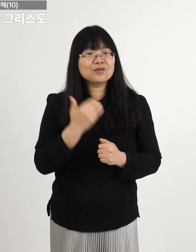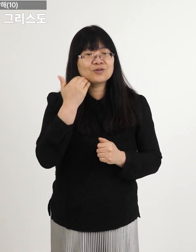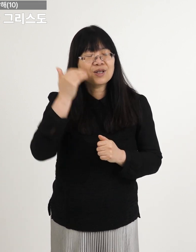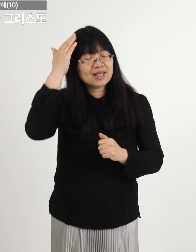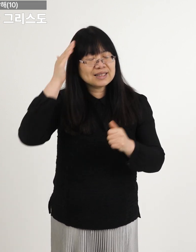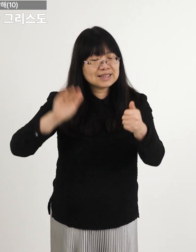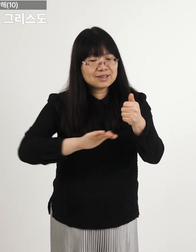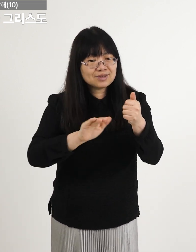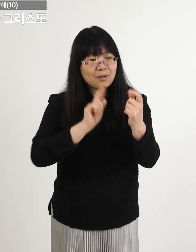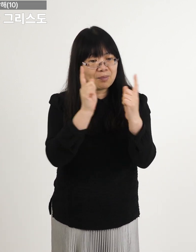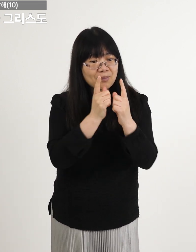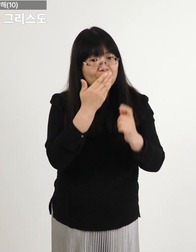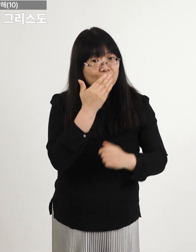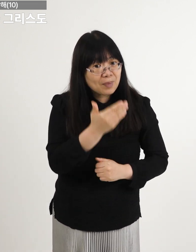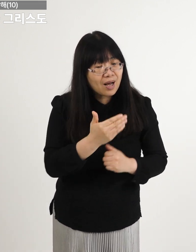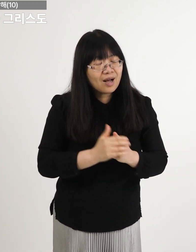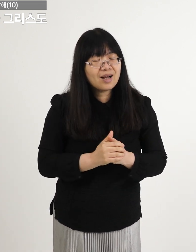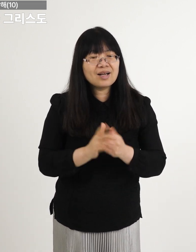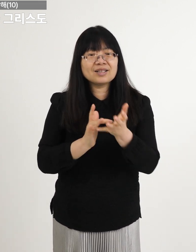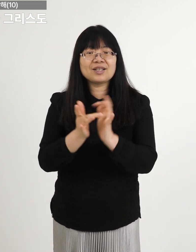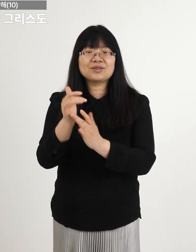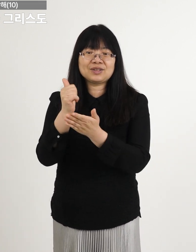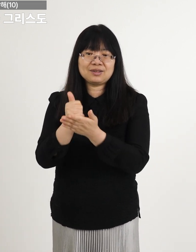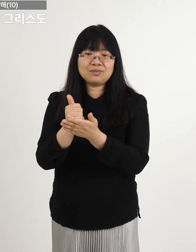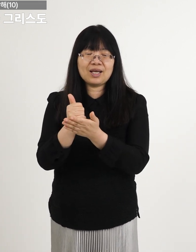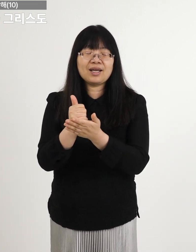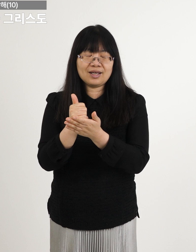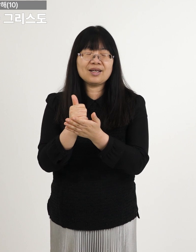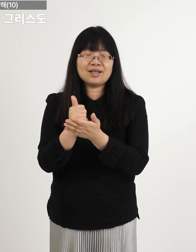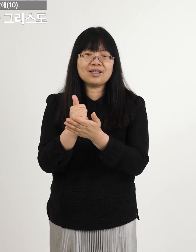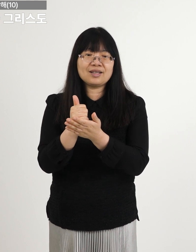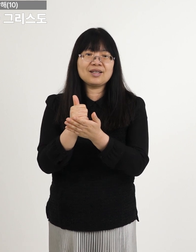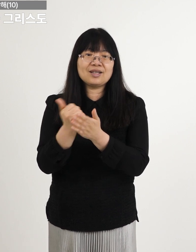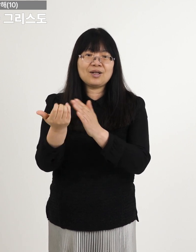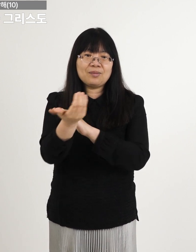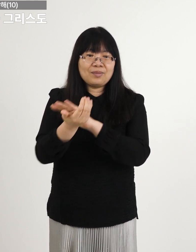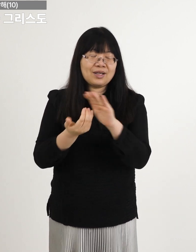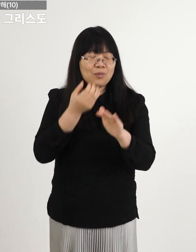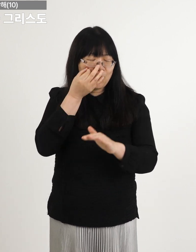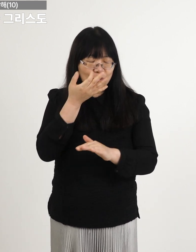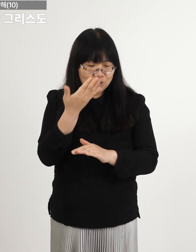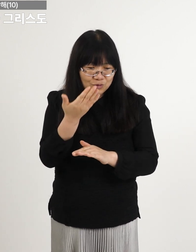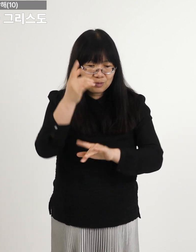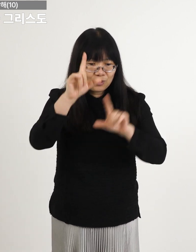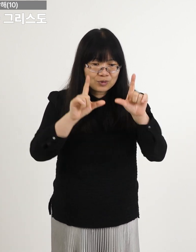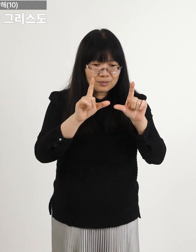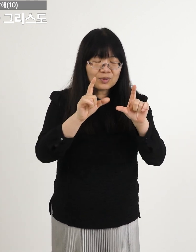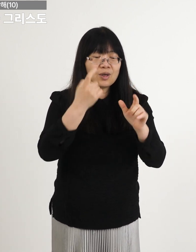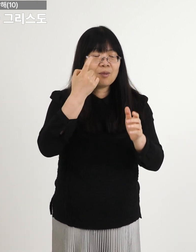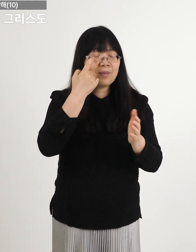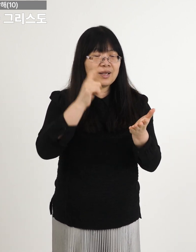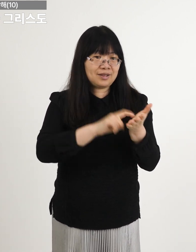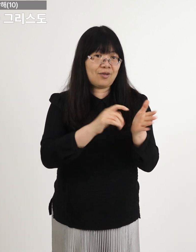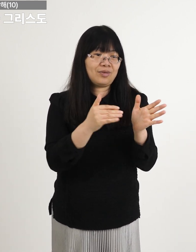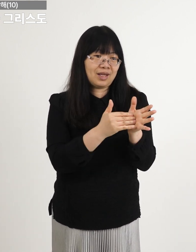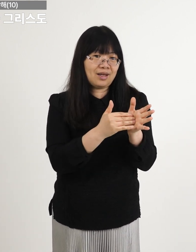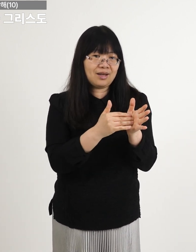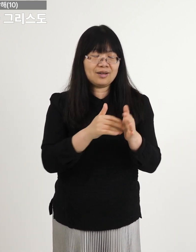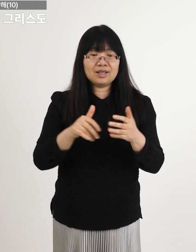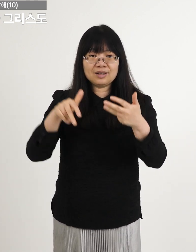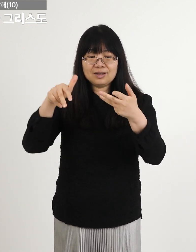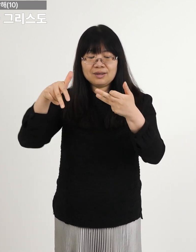만나게 됩니까? 그리스도의 예표를 만나게 돼요. 또 볼까요? 8절 계속